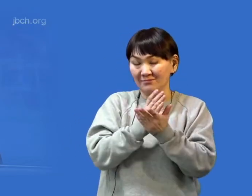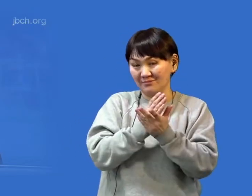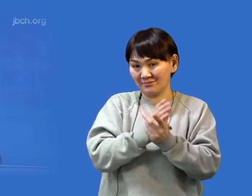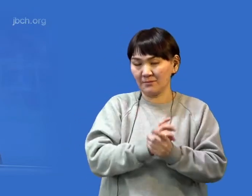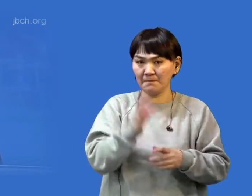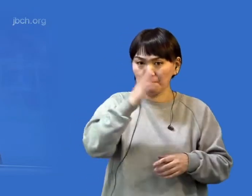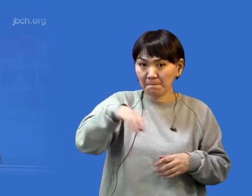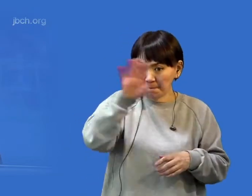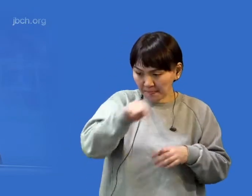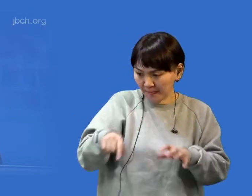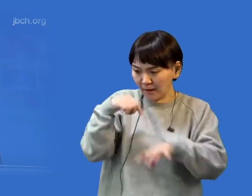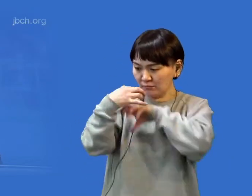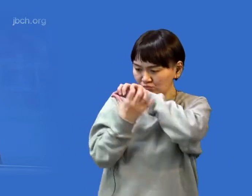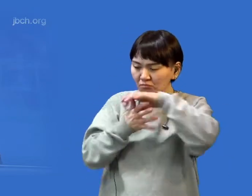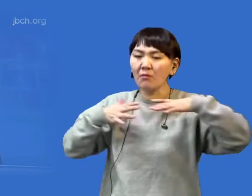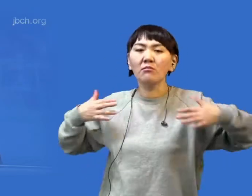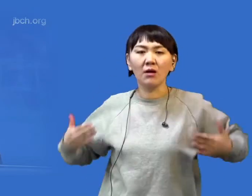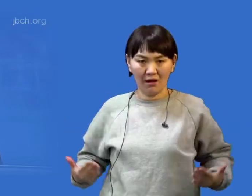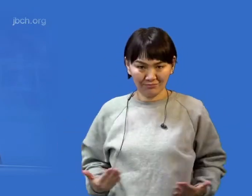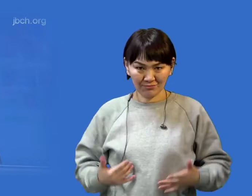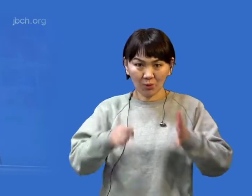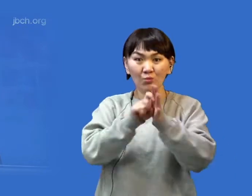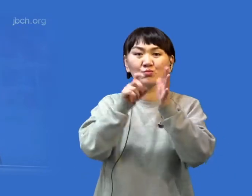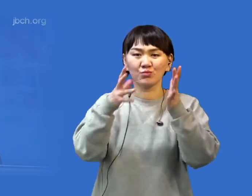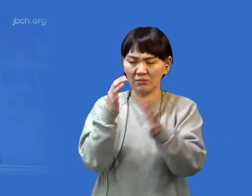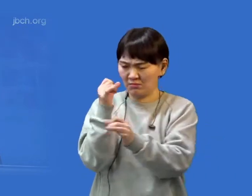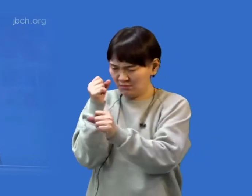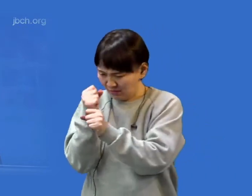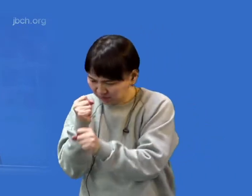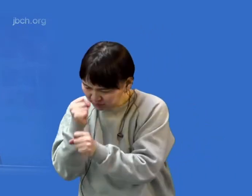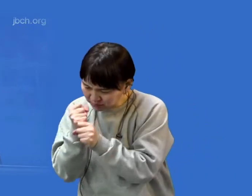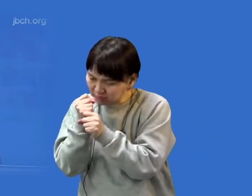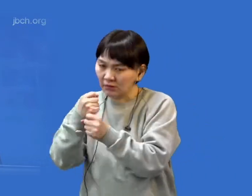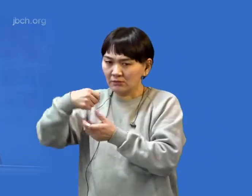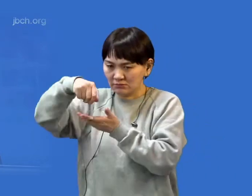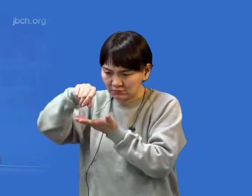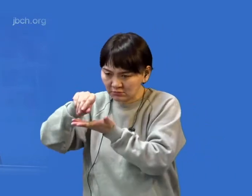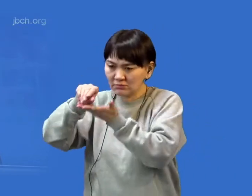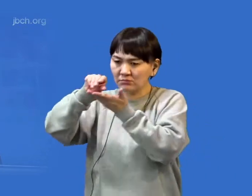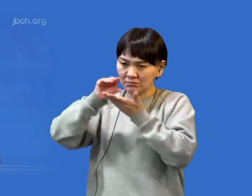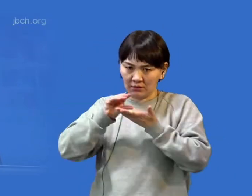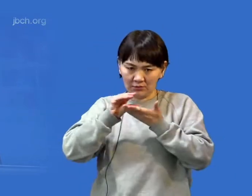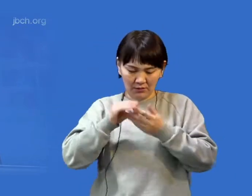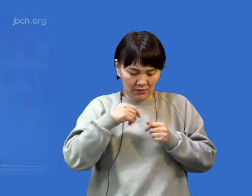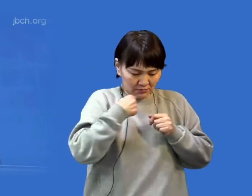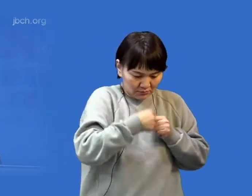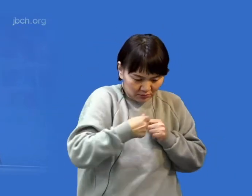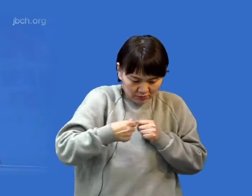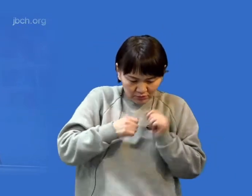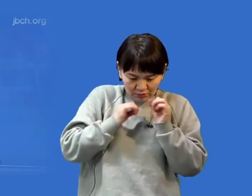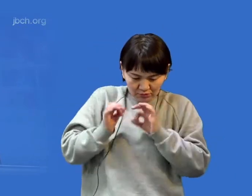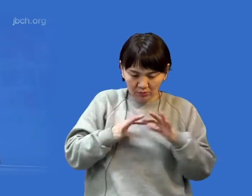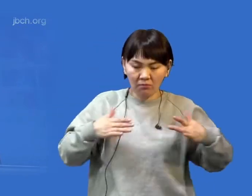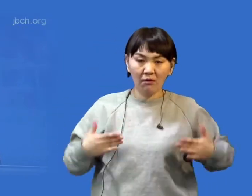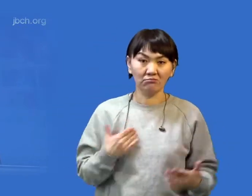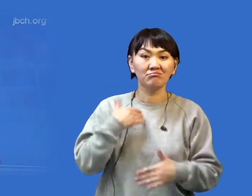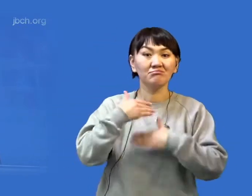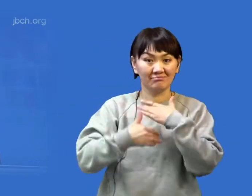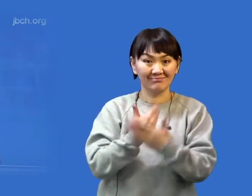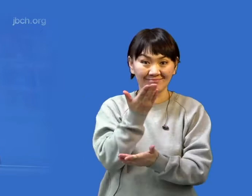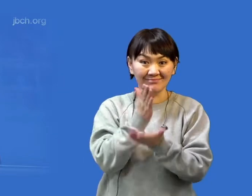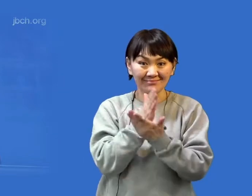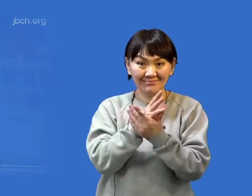Бид бүхэн энэ ертөнцийнхээр амьдарч явах хугацаанд ажиллаж, мөнгө олж, энэ мөнгийг хэрэглэж ингэж амьдарч байна тийм.